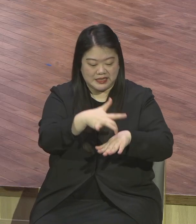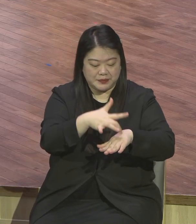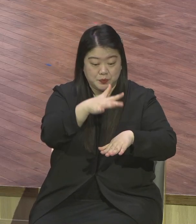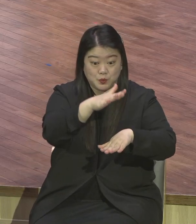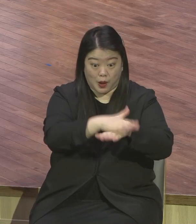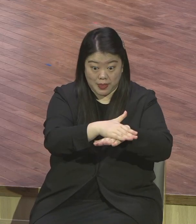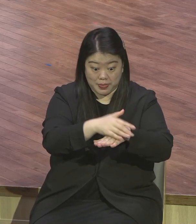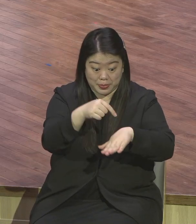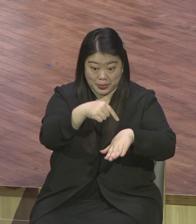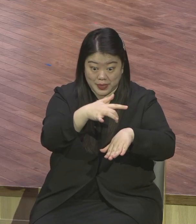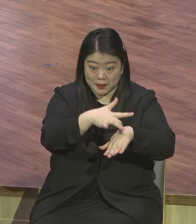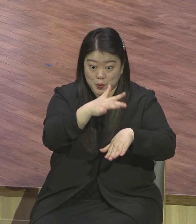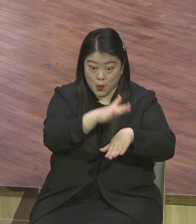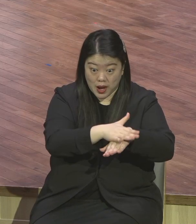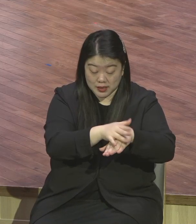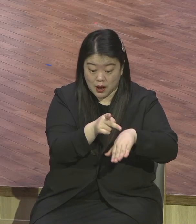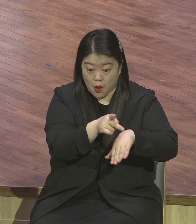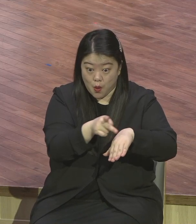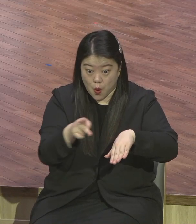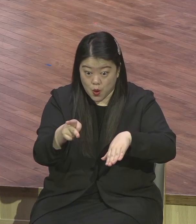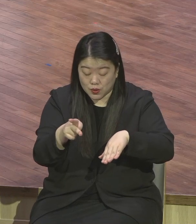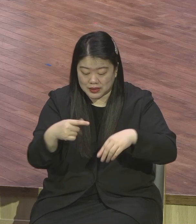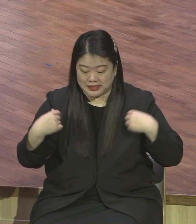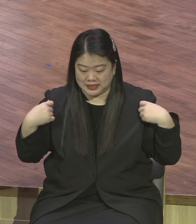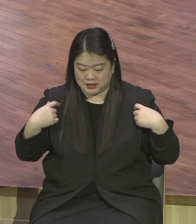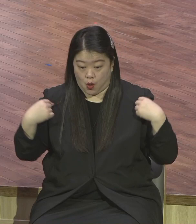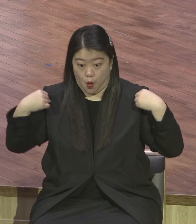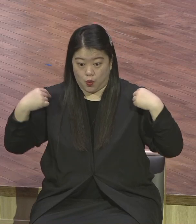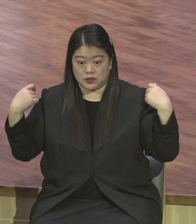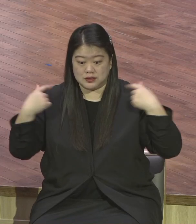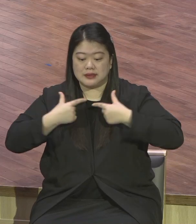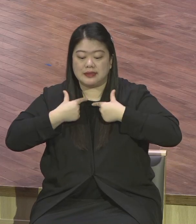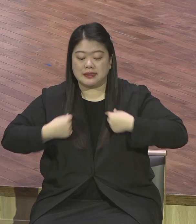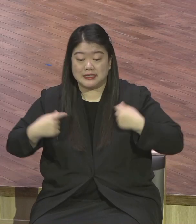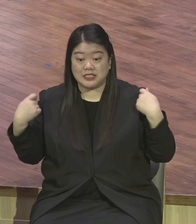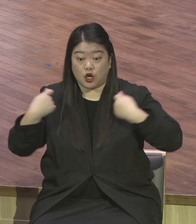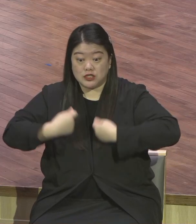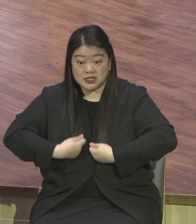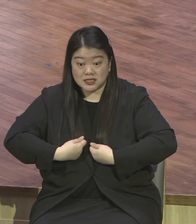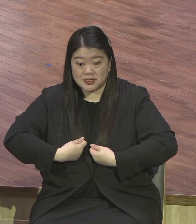서처다. 한번 입으면 벗을 수가 없다.